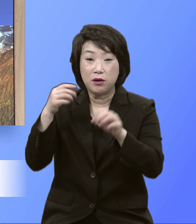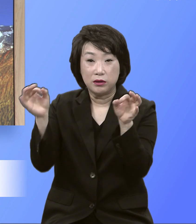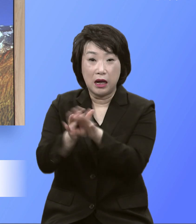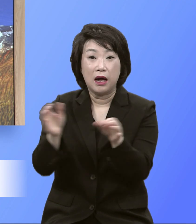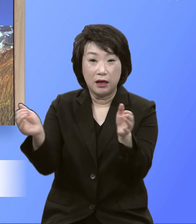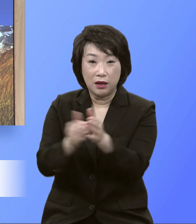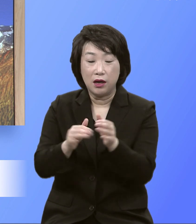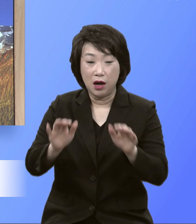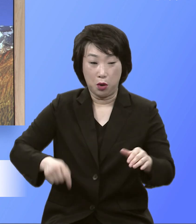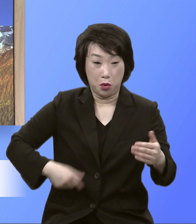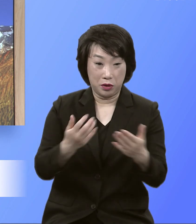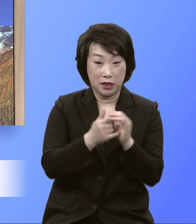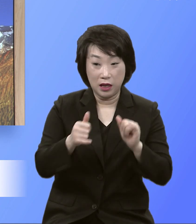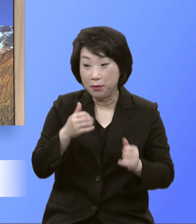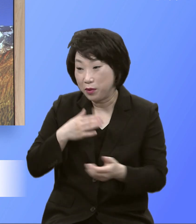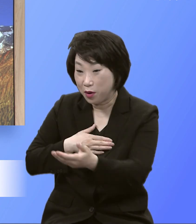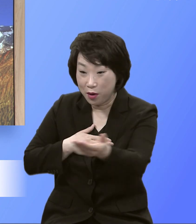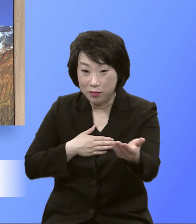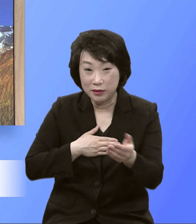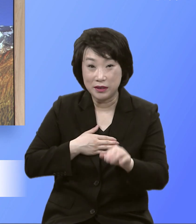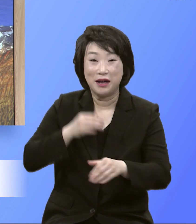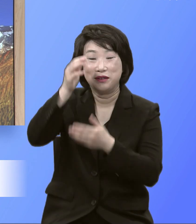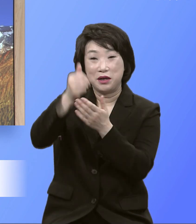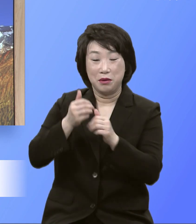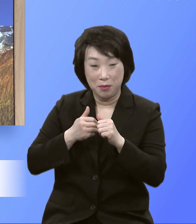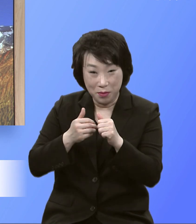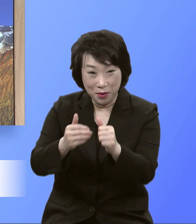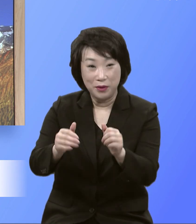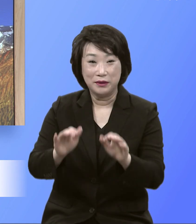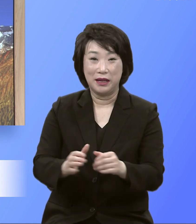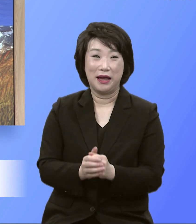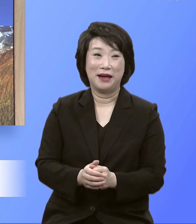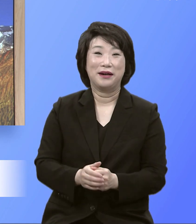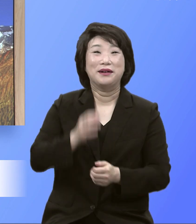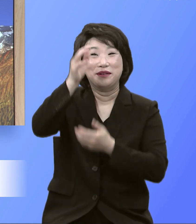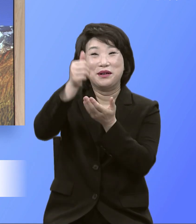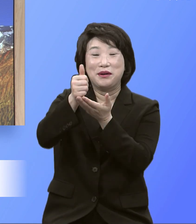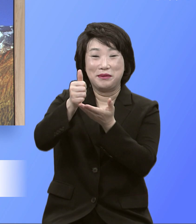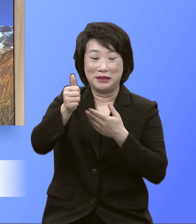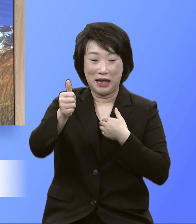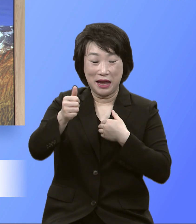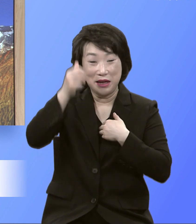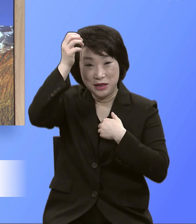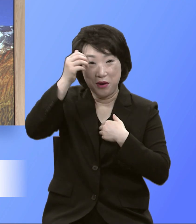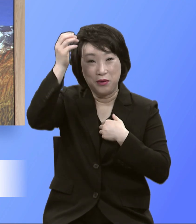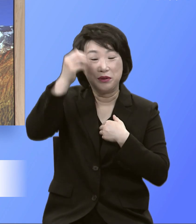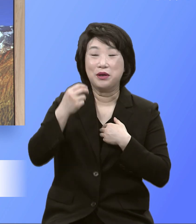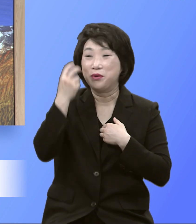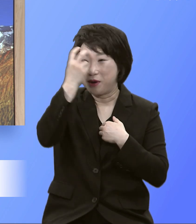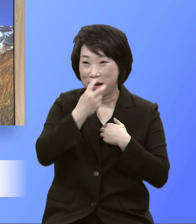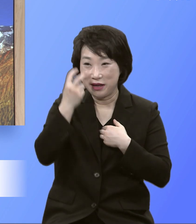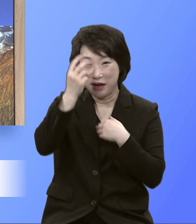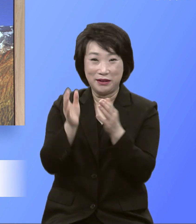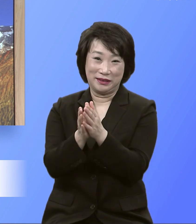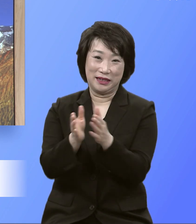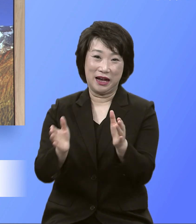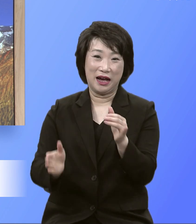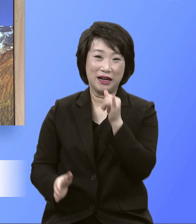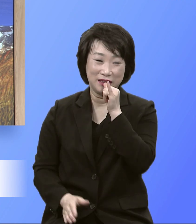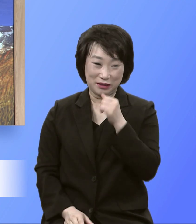도말하시고 회개하는 자에게 성령을 보내서 성령으로 내 영혼을 관리하기